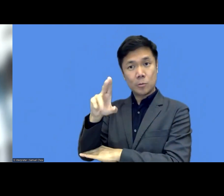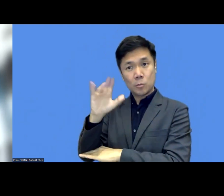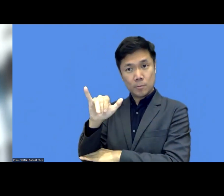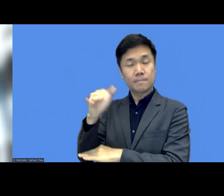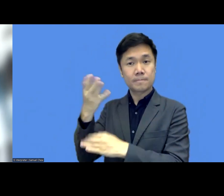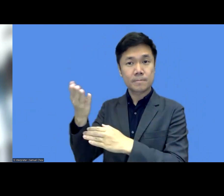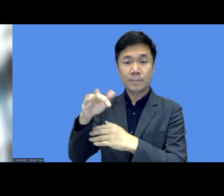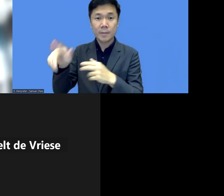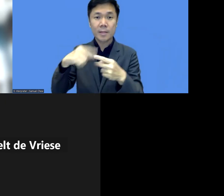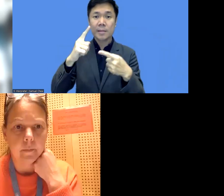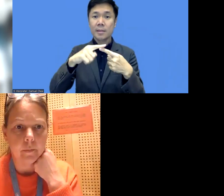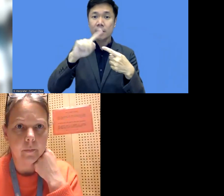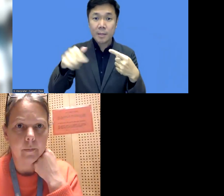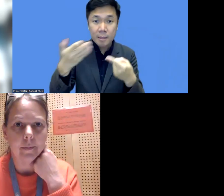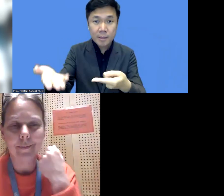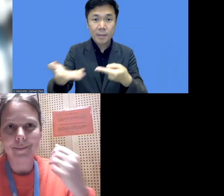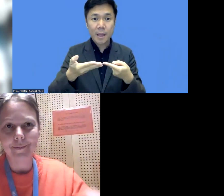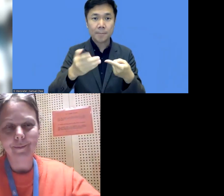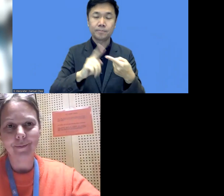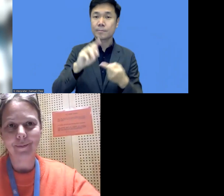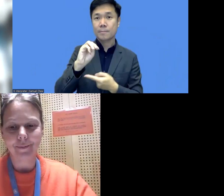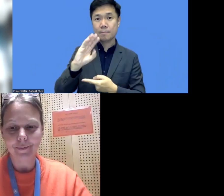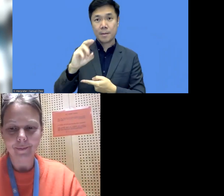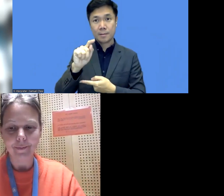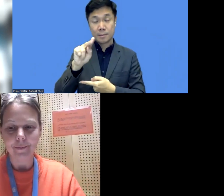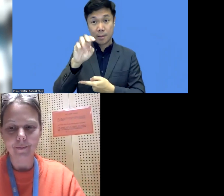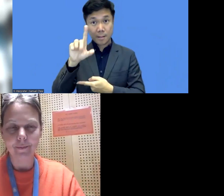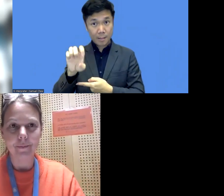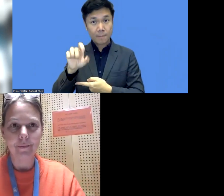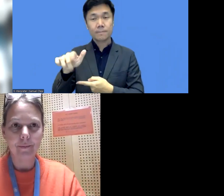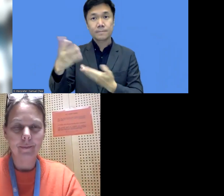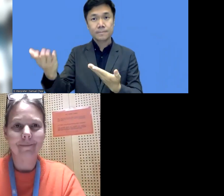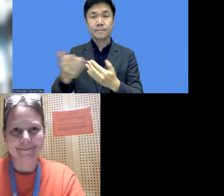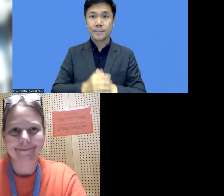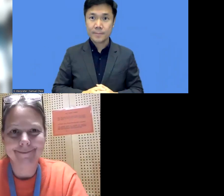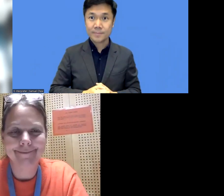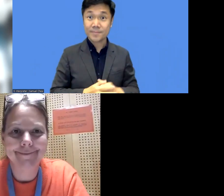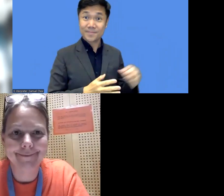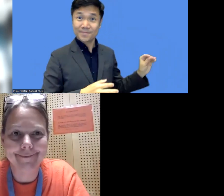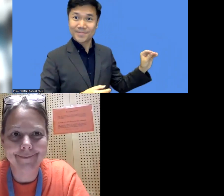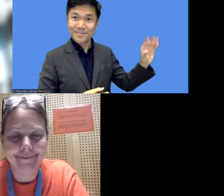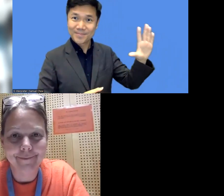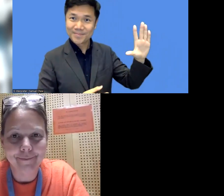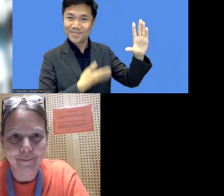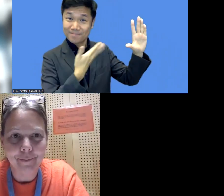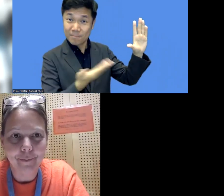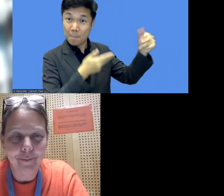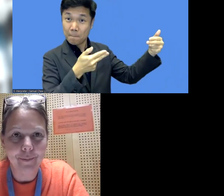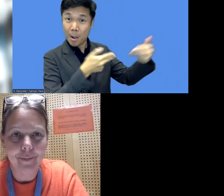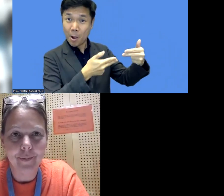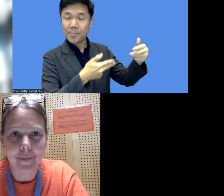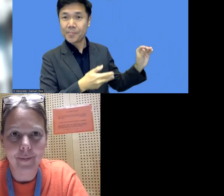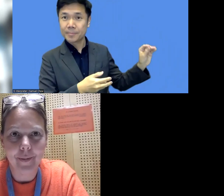Martel. Ahora quiero darle la palabra a Marcel. Will share the screen now, and she will